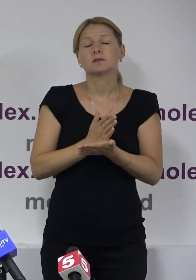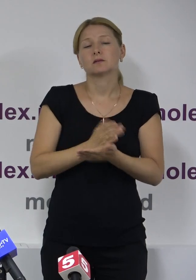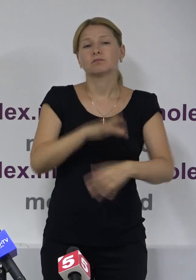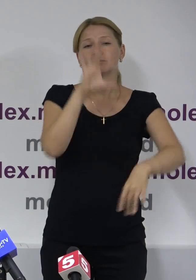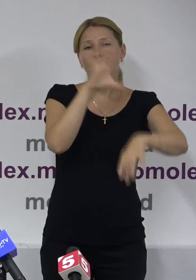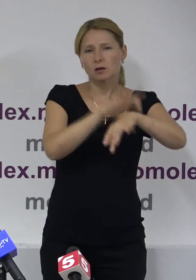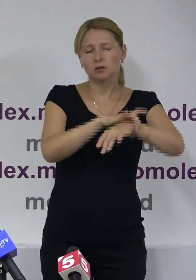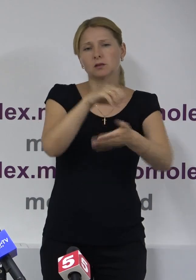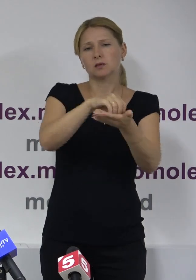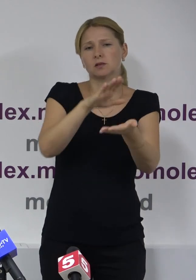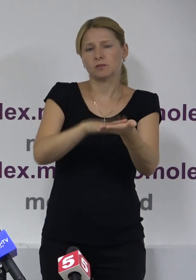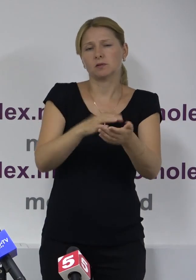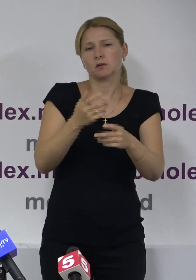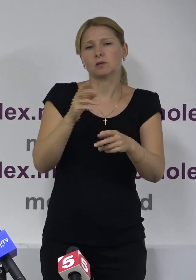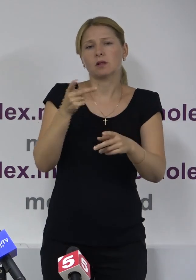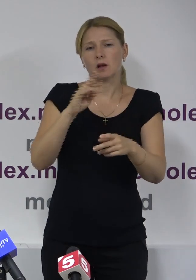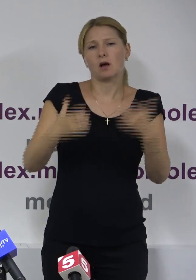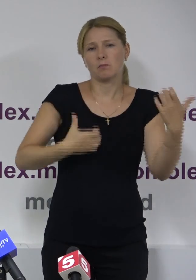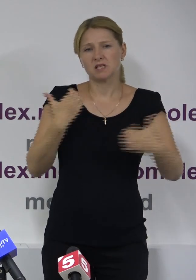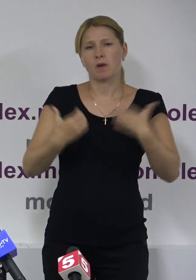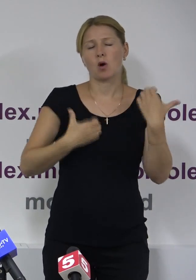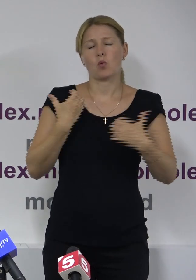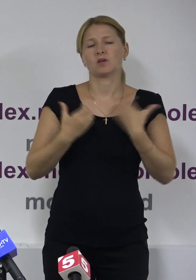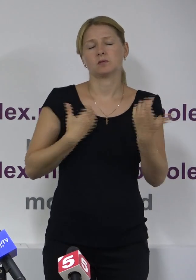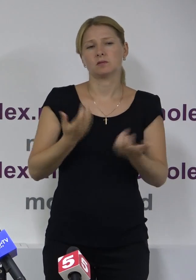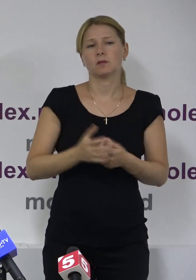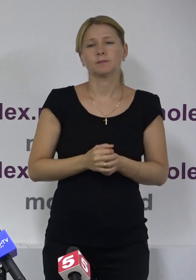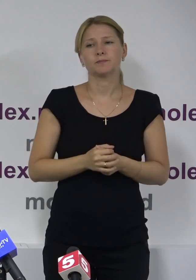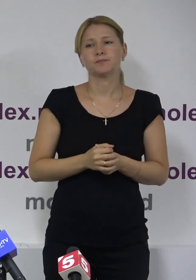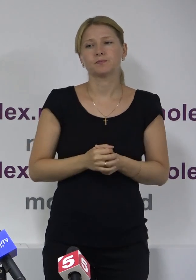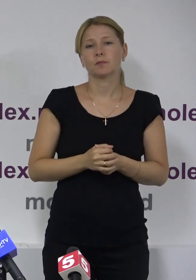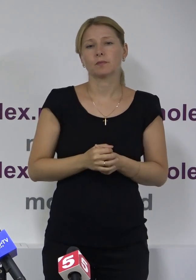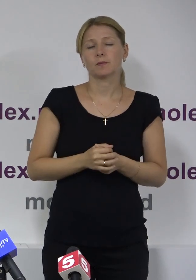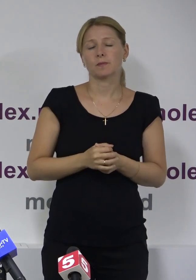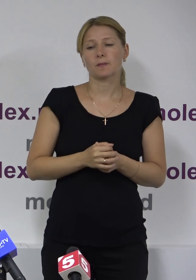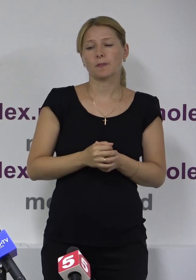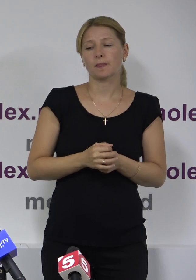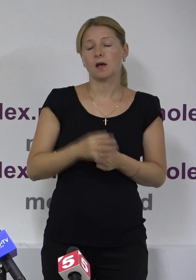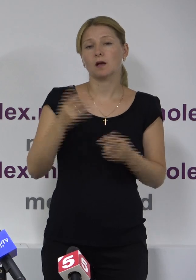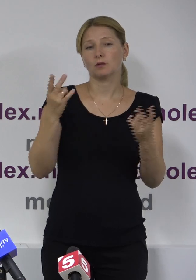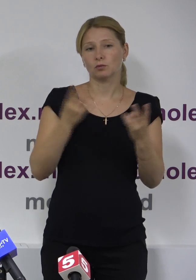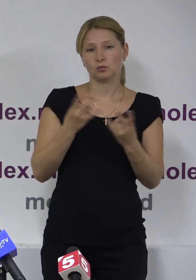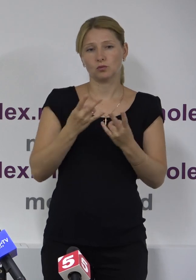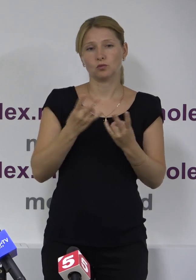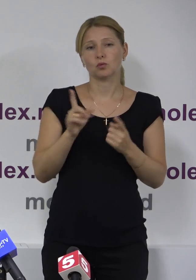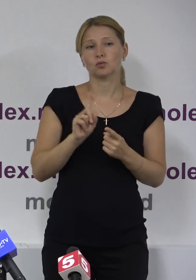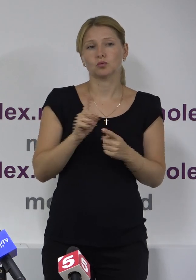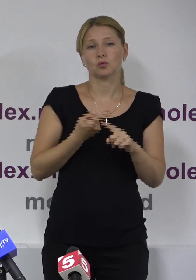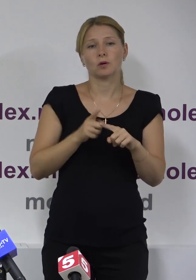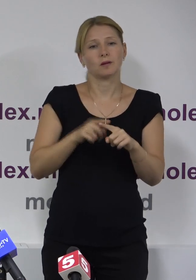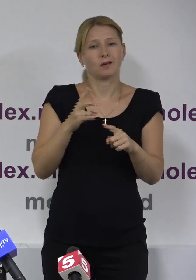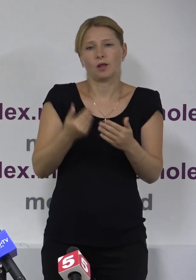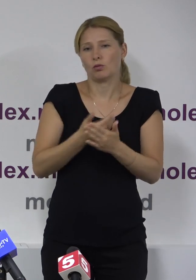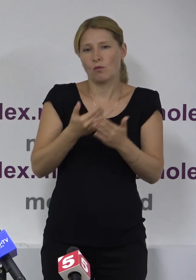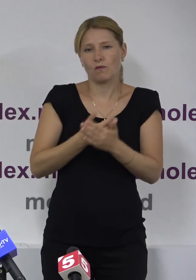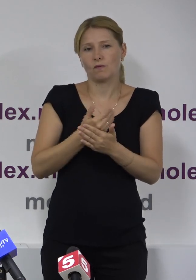fapte, constatări îngrijorătoare în acest sens și de fapt trebuie să spunem că deja nu este o noutate